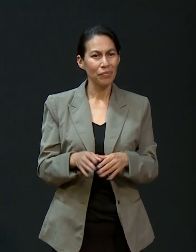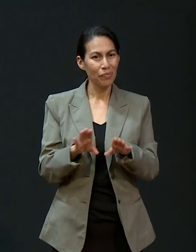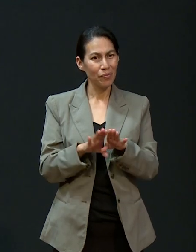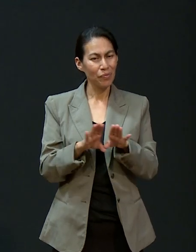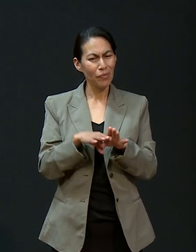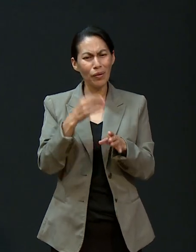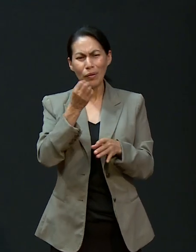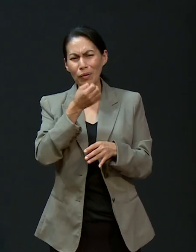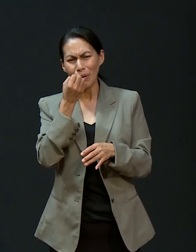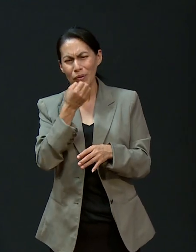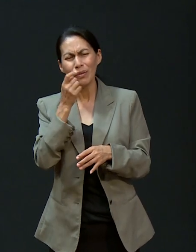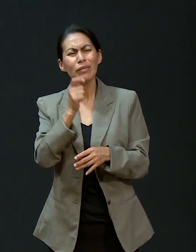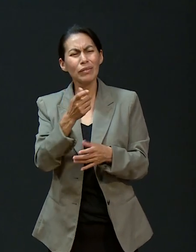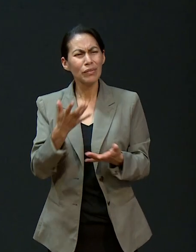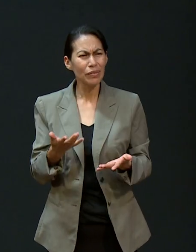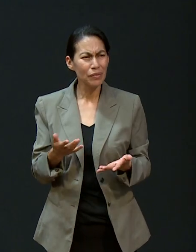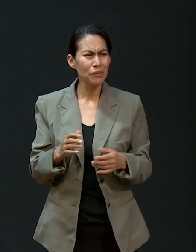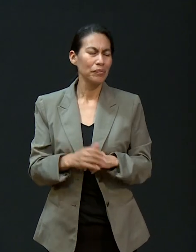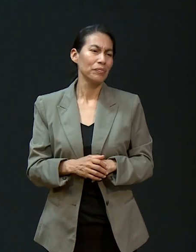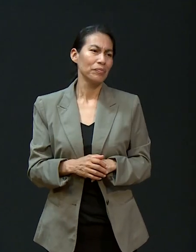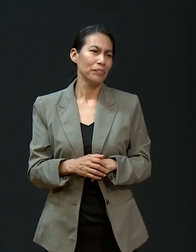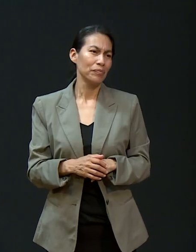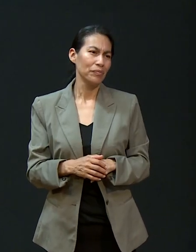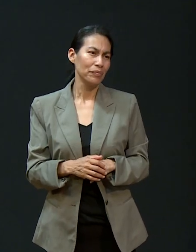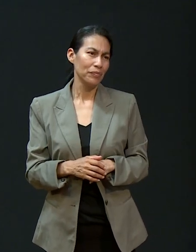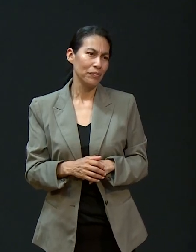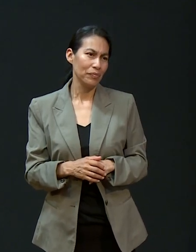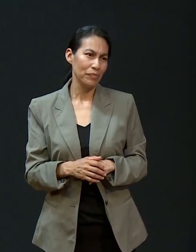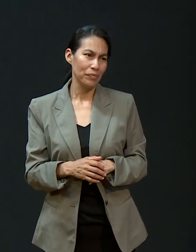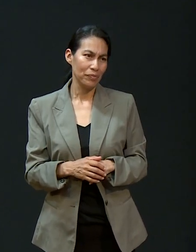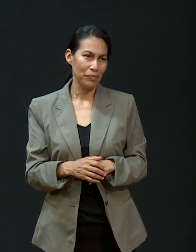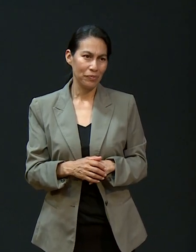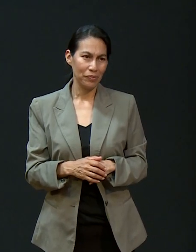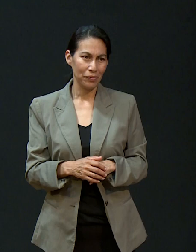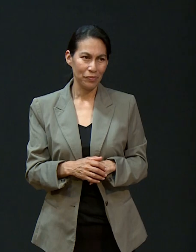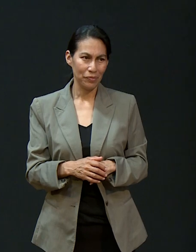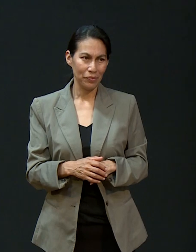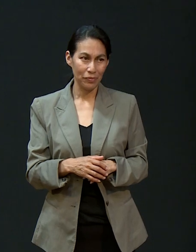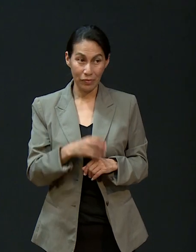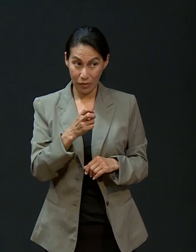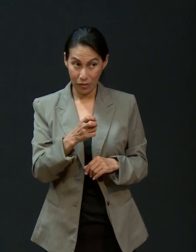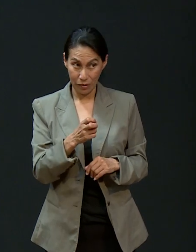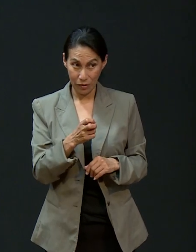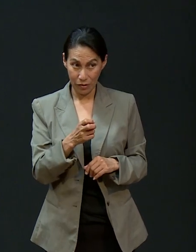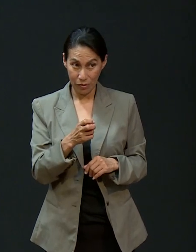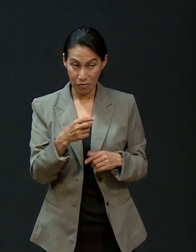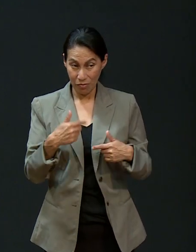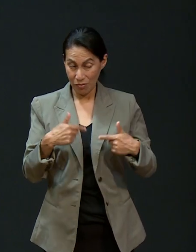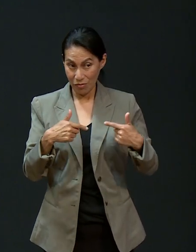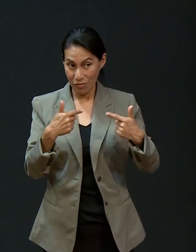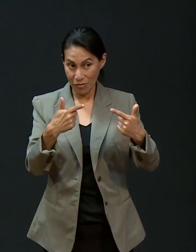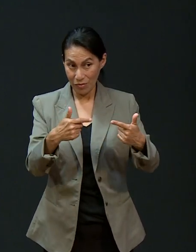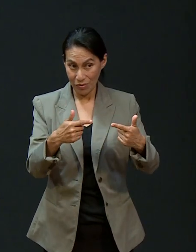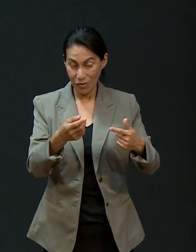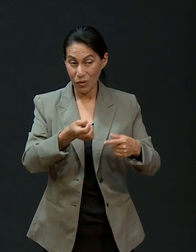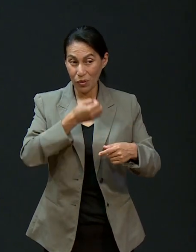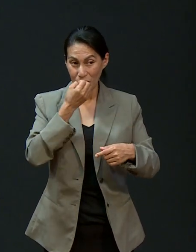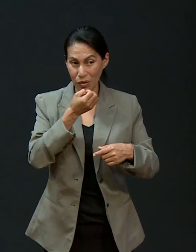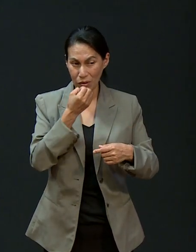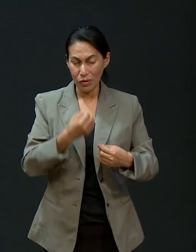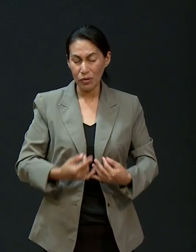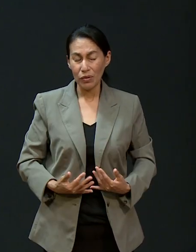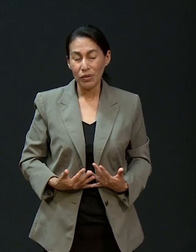Sí. ¿Y cómo la oración? Porque esto no es más que una